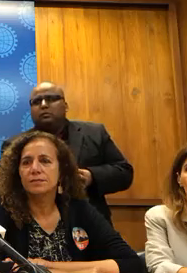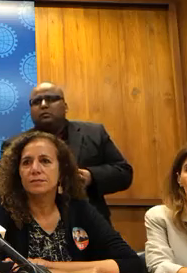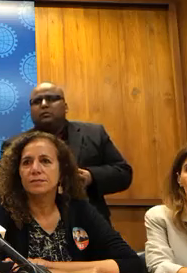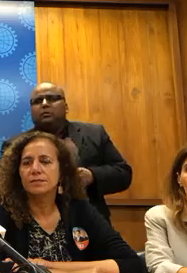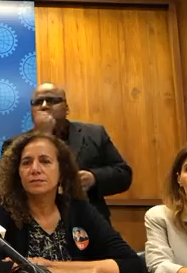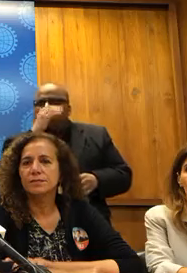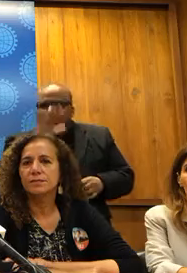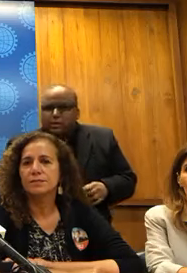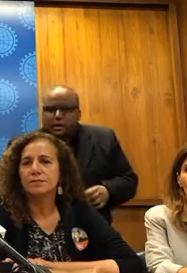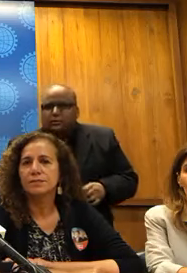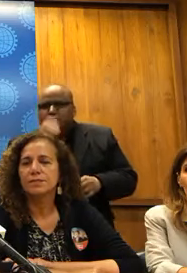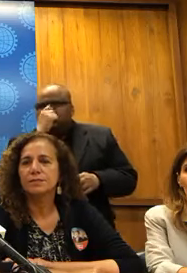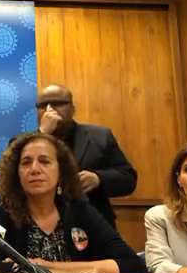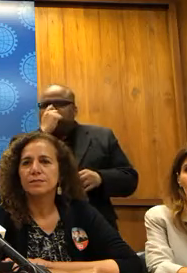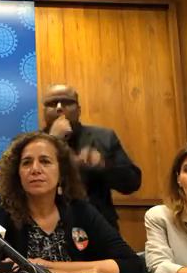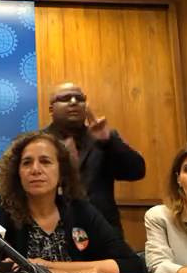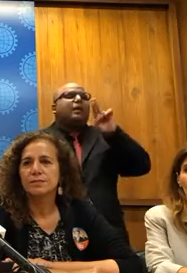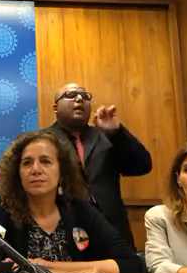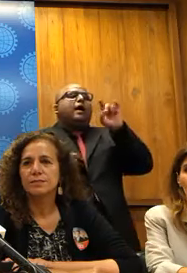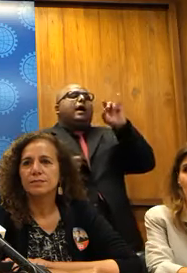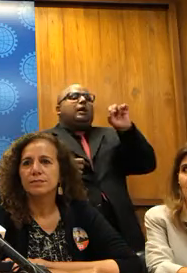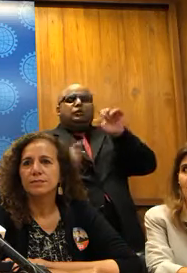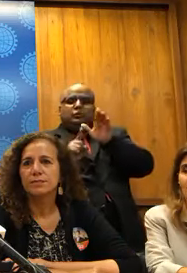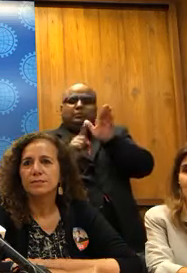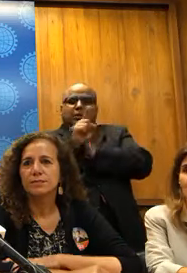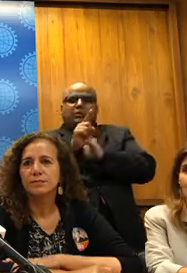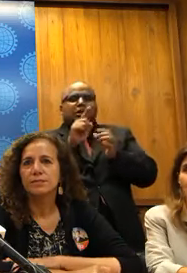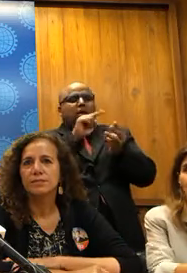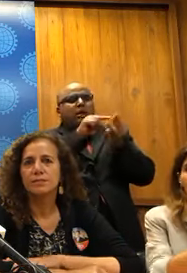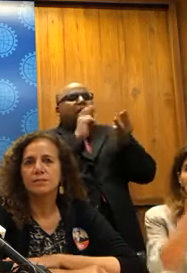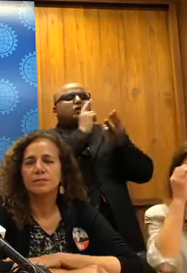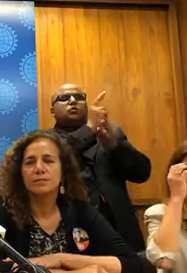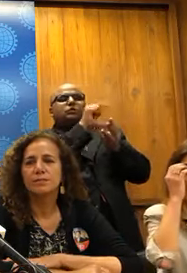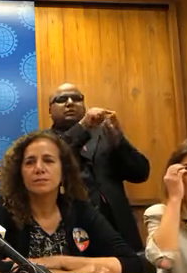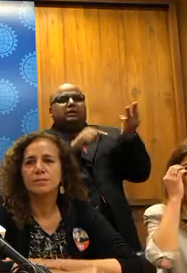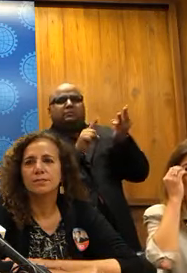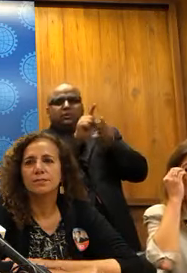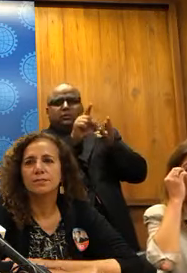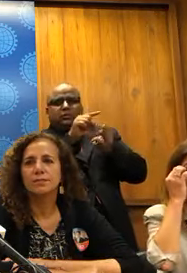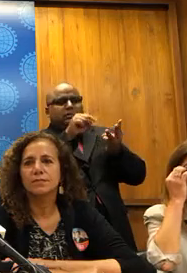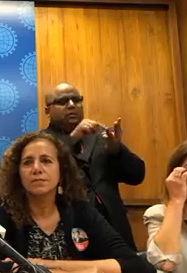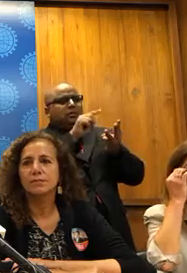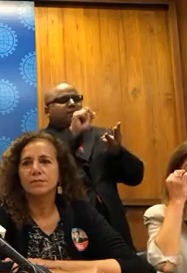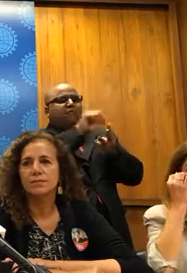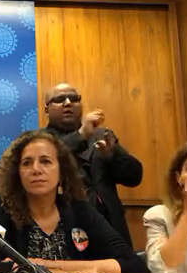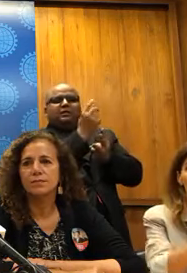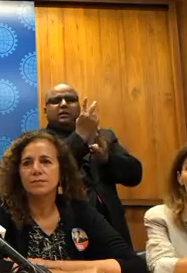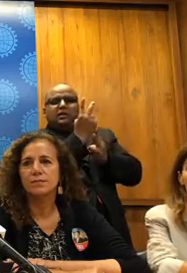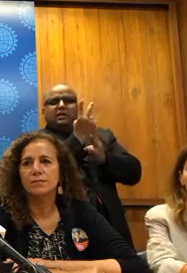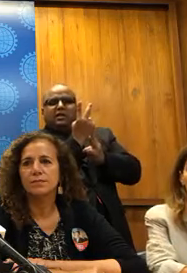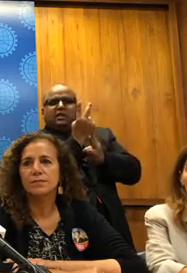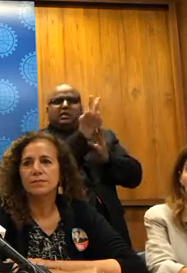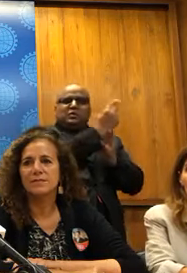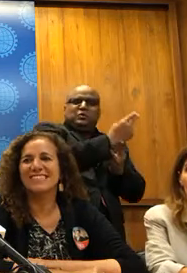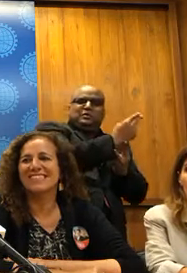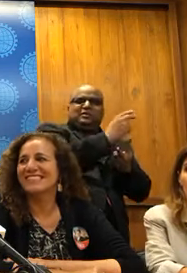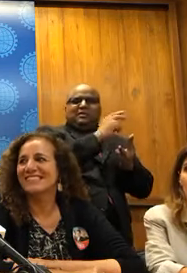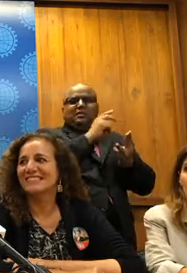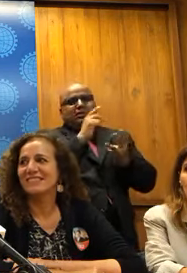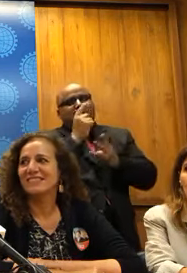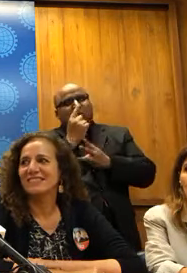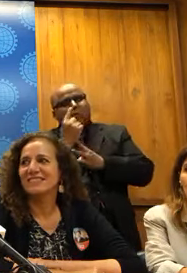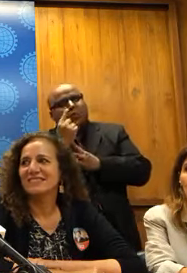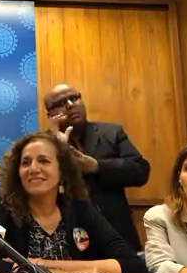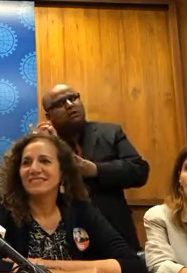Oi, boa tarde, o Jonathan Ferreira da Rádio Tatiaia. Vou responder mais três perguntas. Tá, ok, eu vou aproveitar e só fazer duas e uma só para voltar ao tema. Não, uma